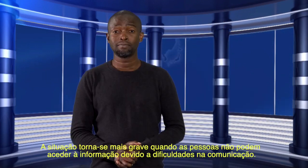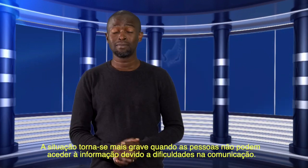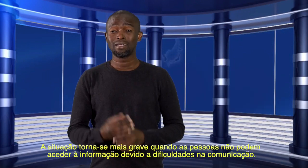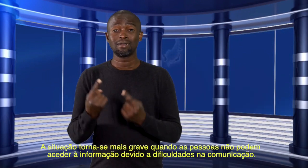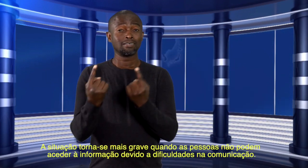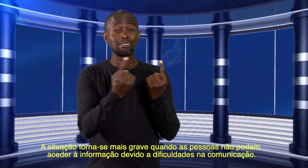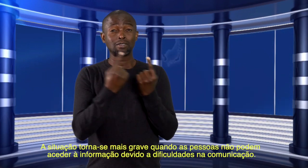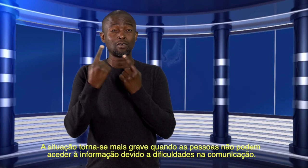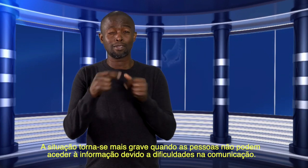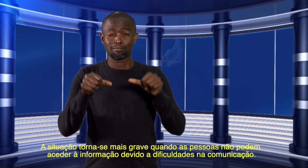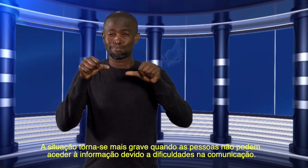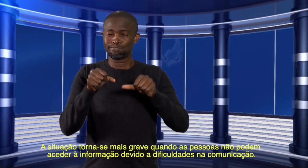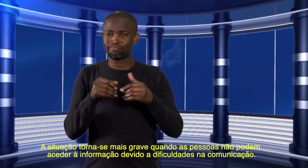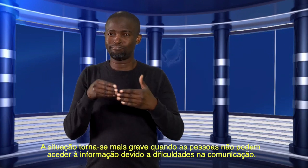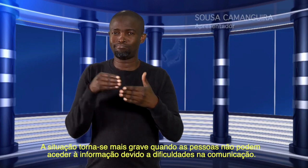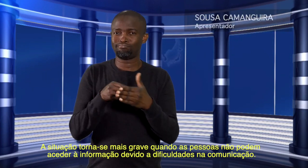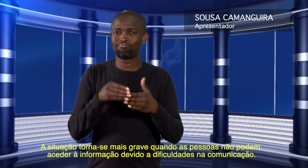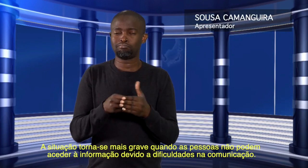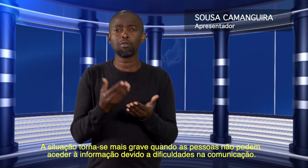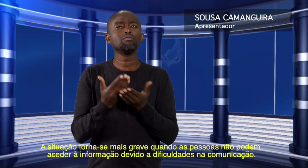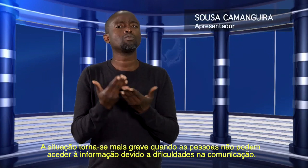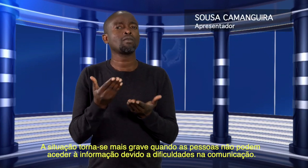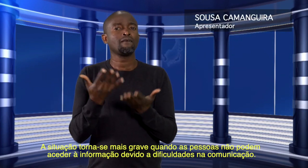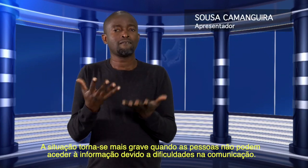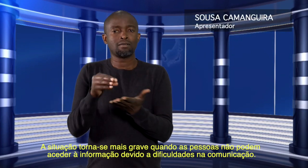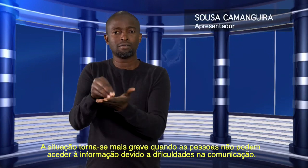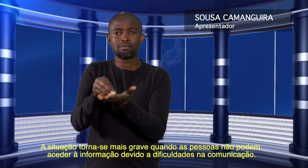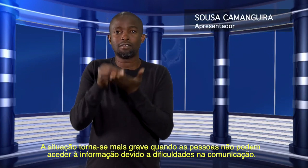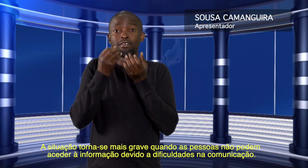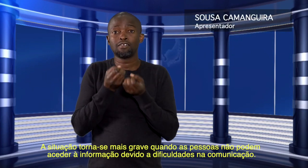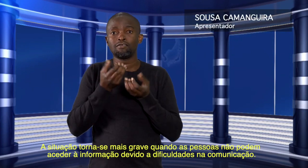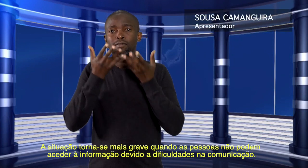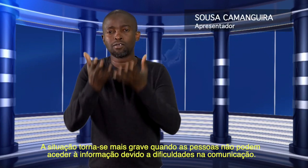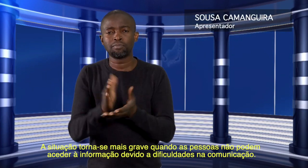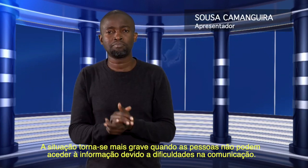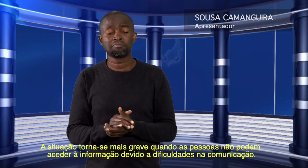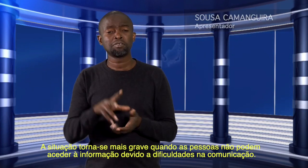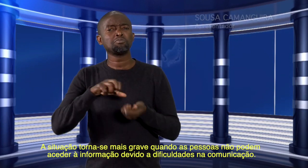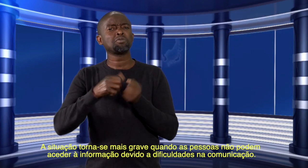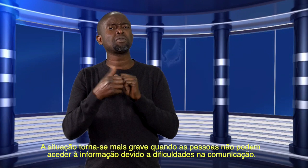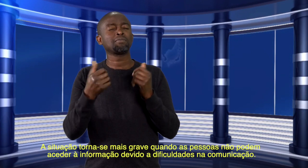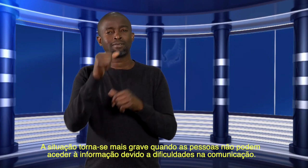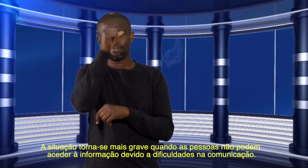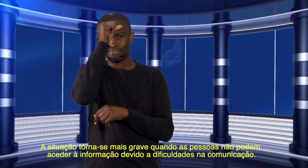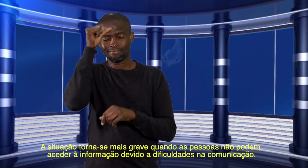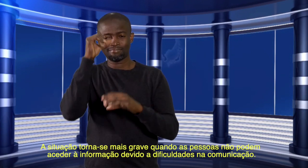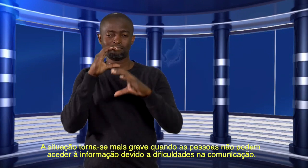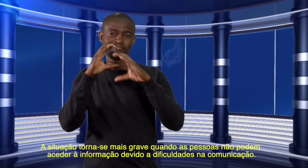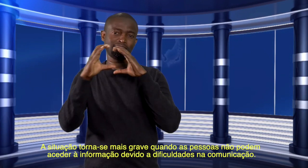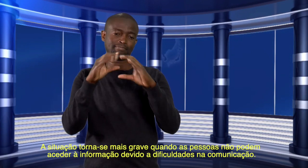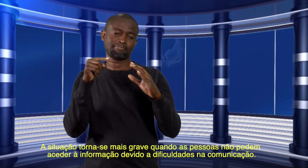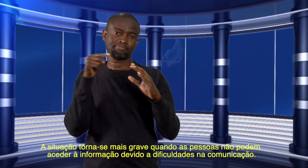A situação torna-se mais grave quando as pessoas não podem aceder à informação devido a